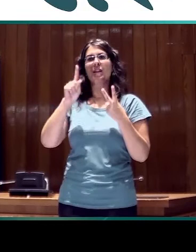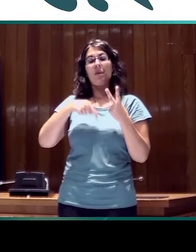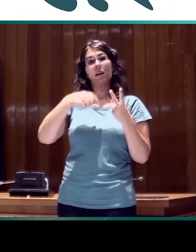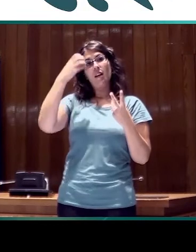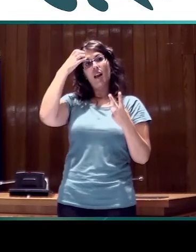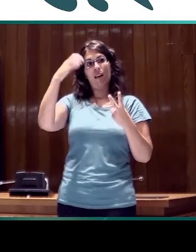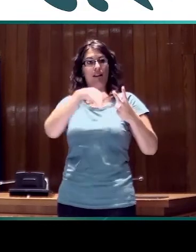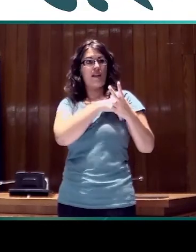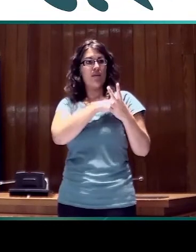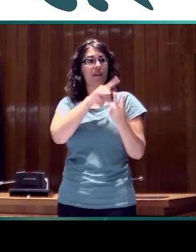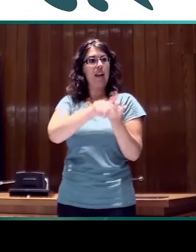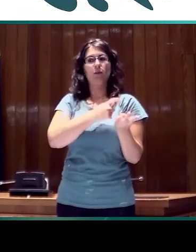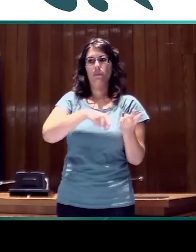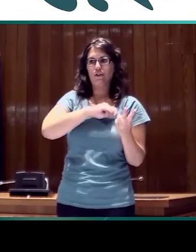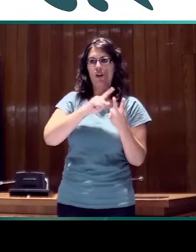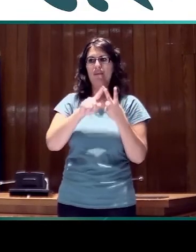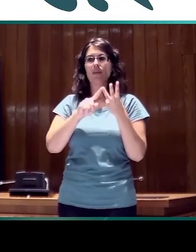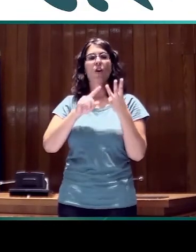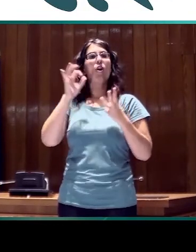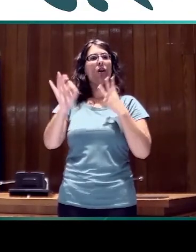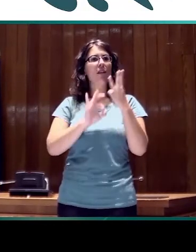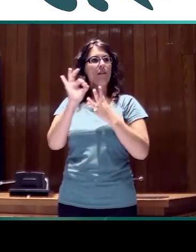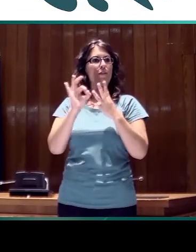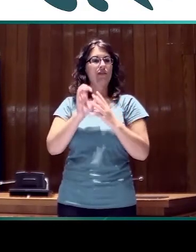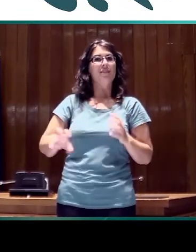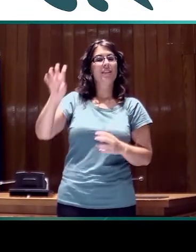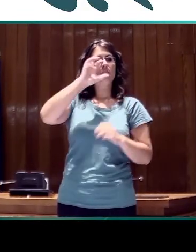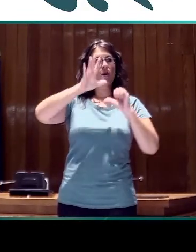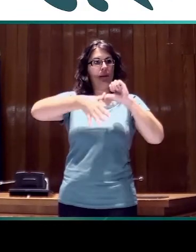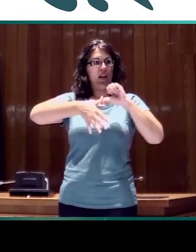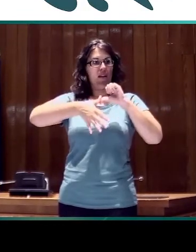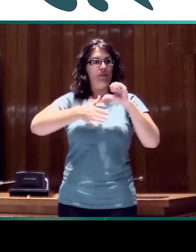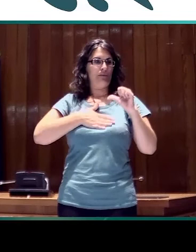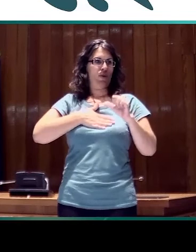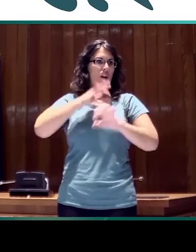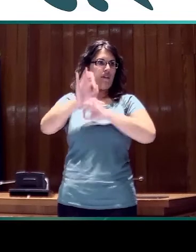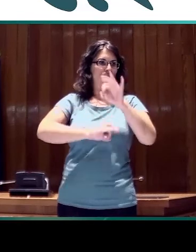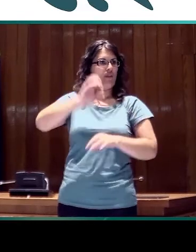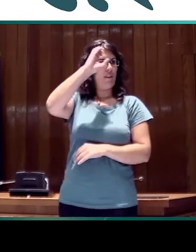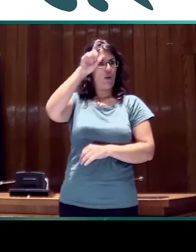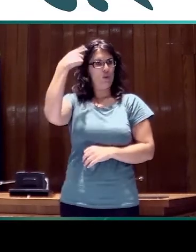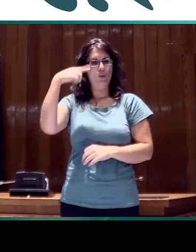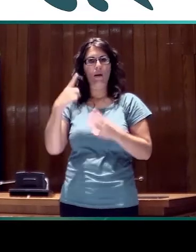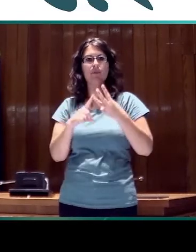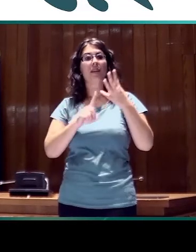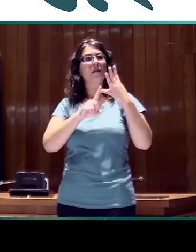de la lengua con la Organización de Estados iberoamericanos para la educación la ciencia y la cultura y con diversos centros y universidades